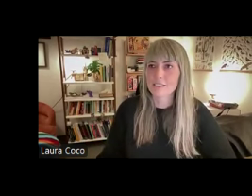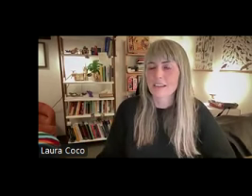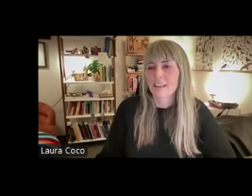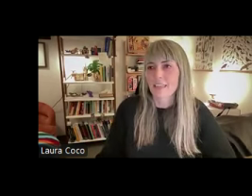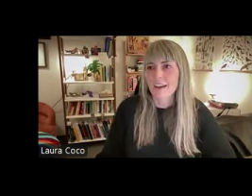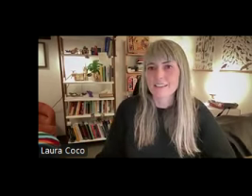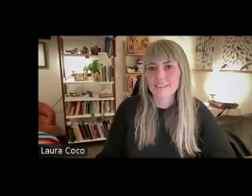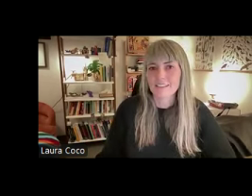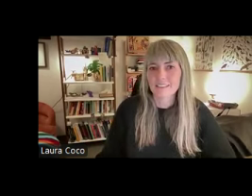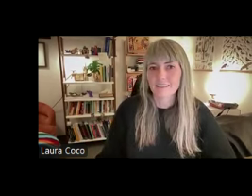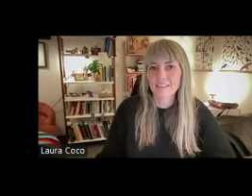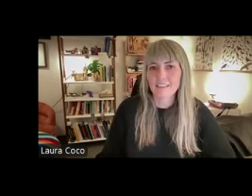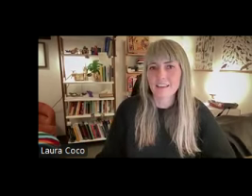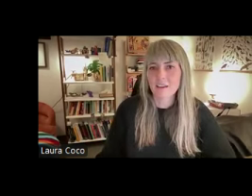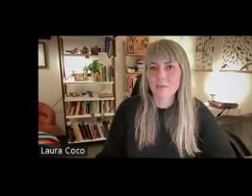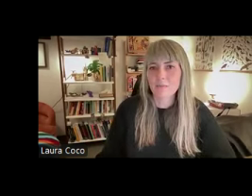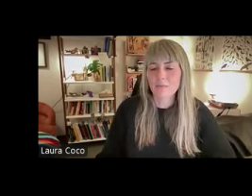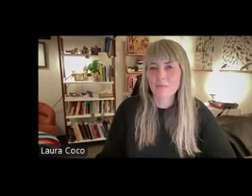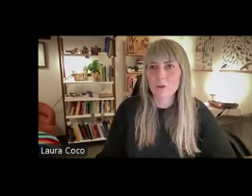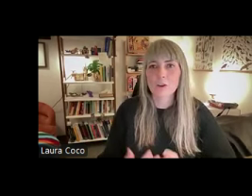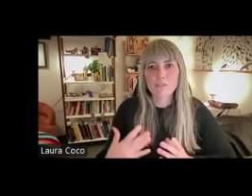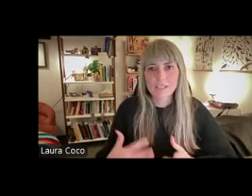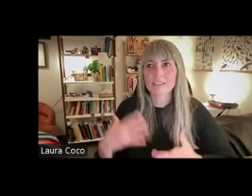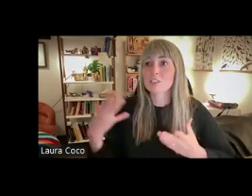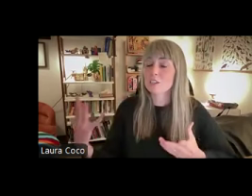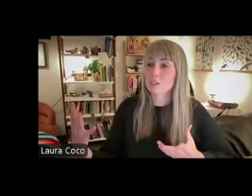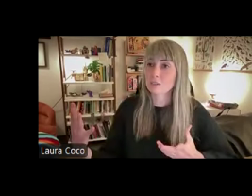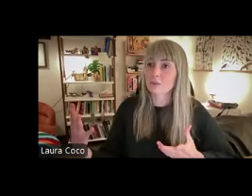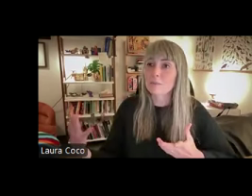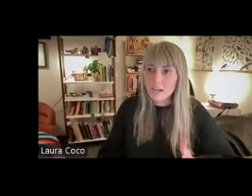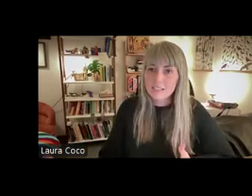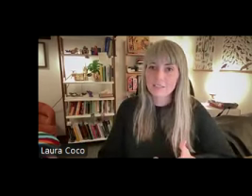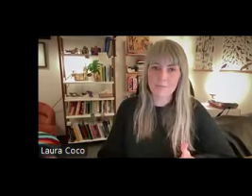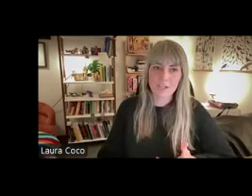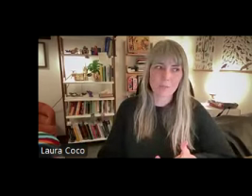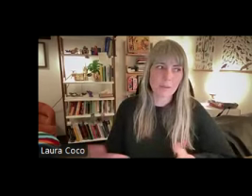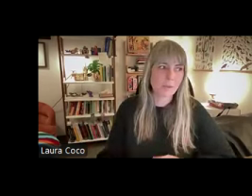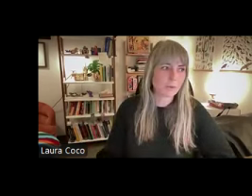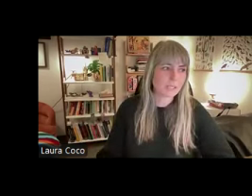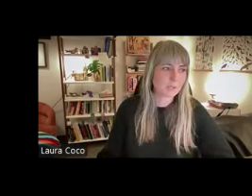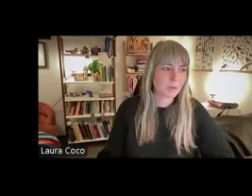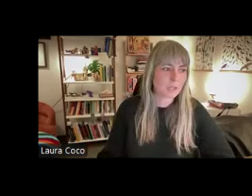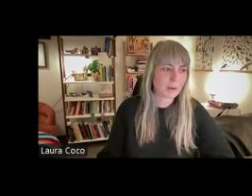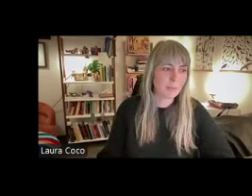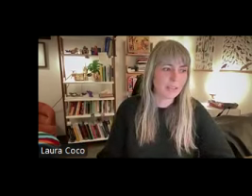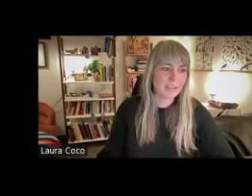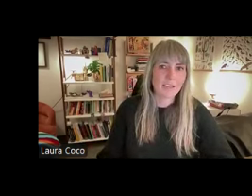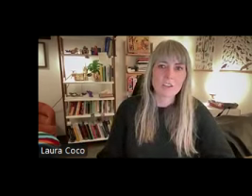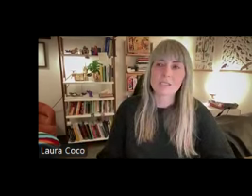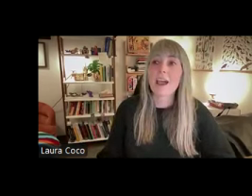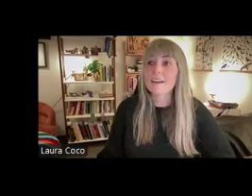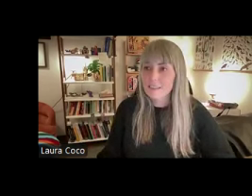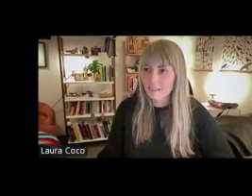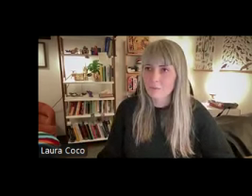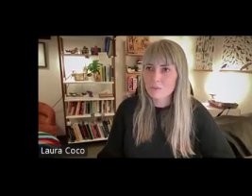Entonces, si tomamos en cuenta que obviamente es bueno objetivamente